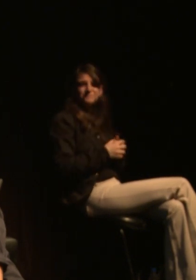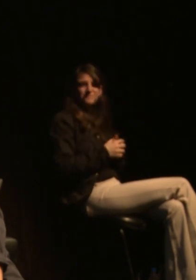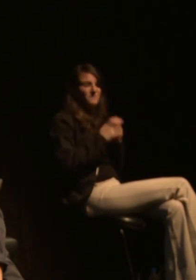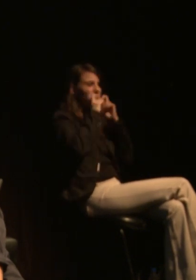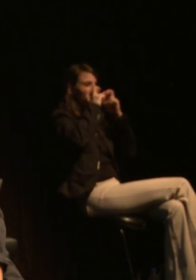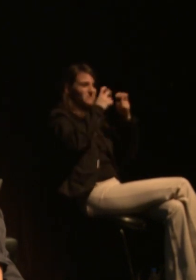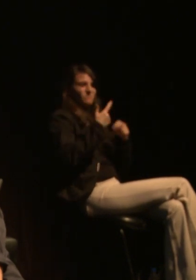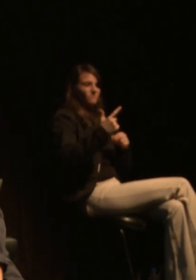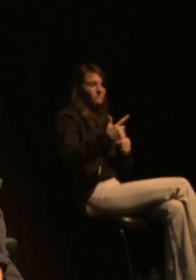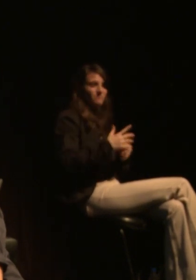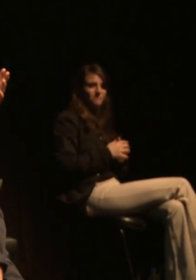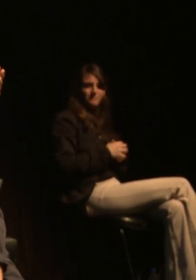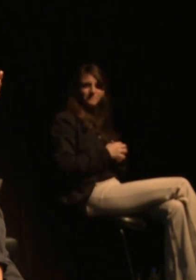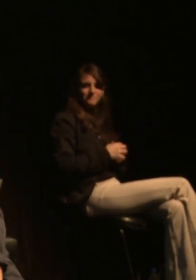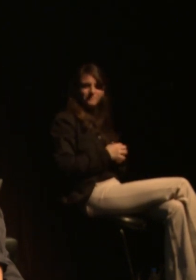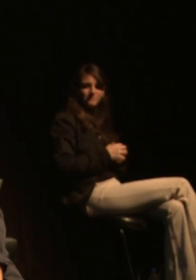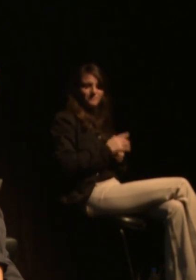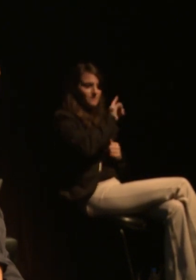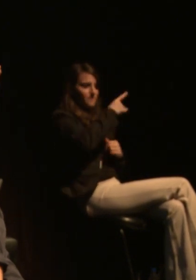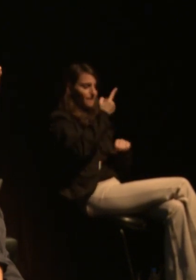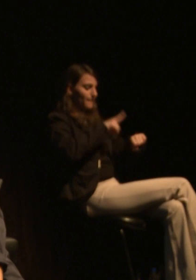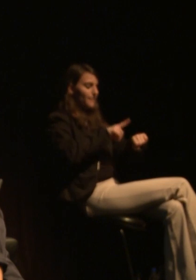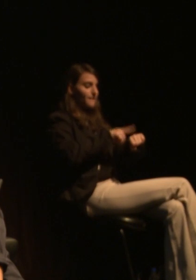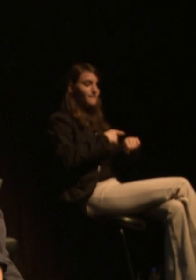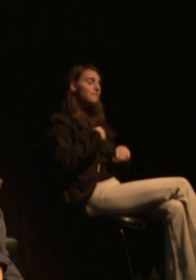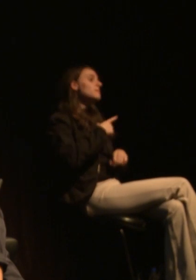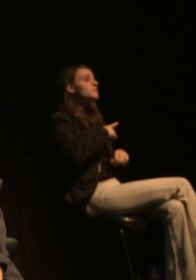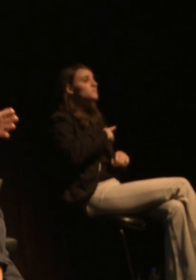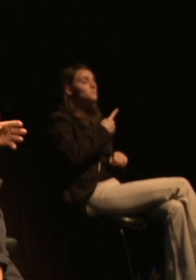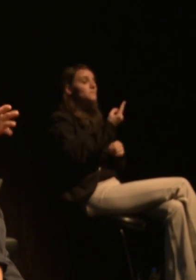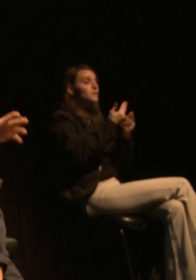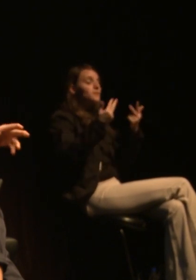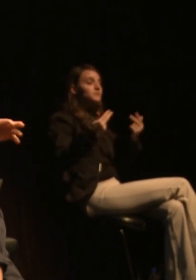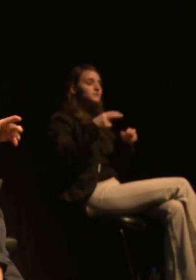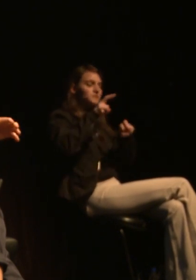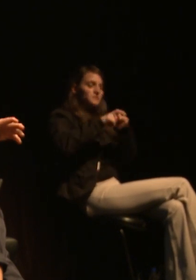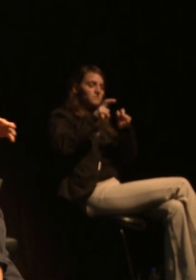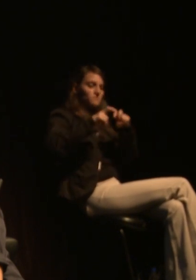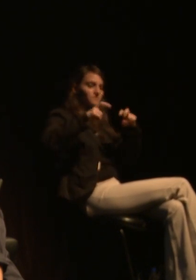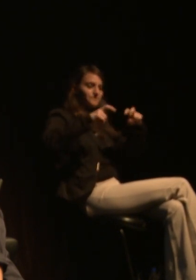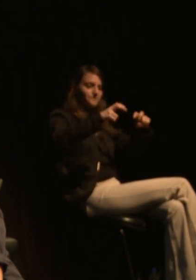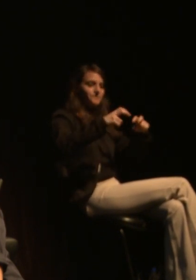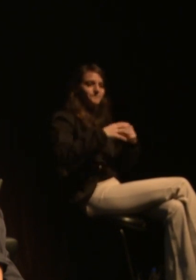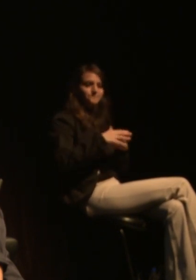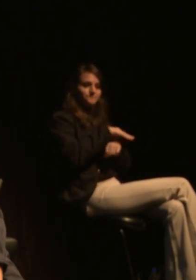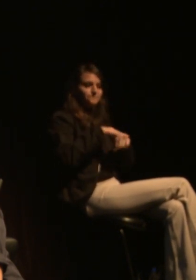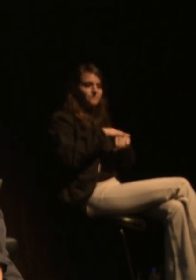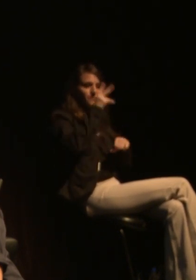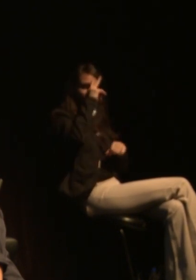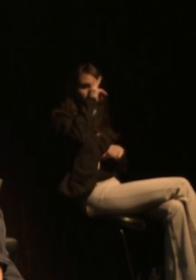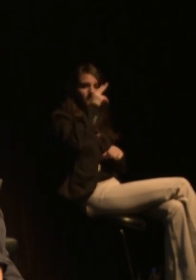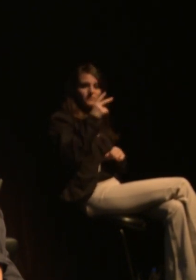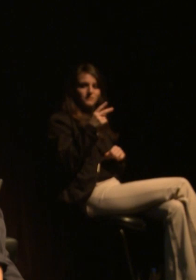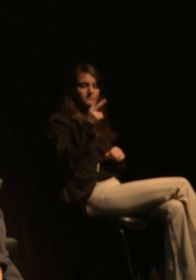gritos, de coisas. E a última hora tinha uma coisa, eu um dia sentei, estava fazendo uma matéria, e quando eu